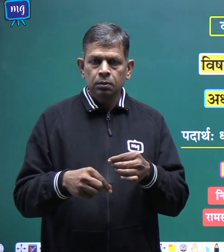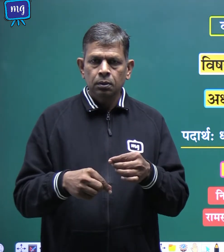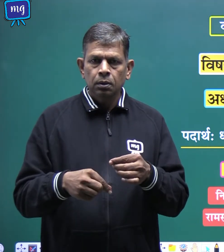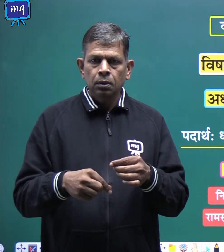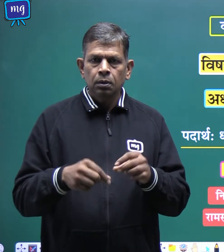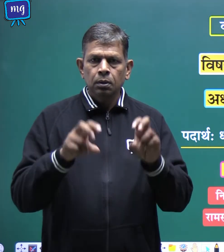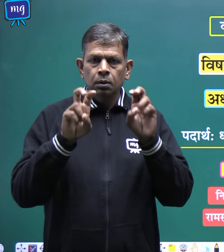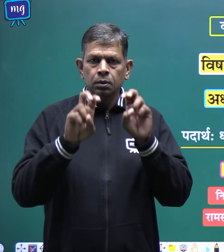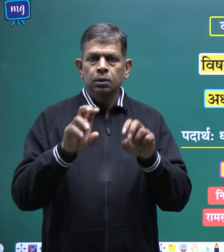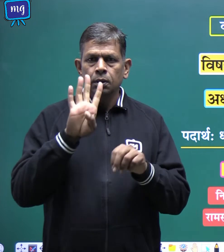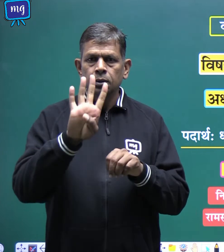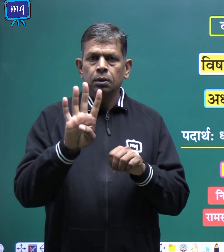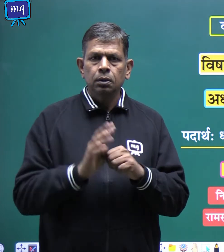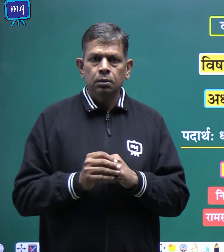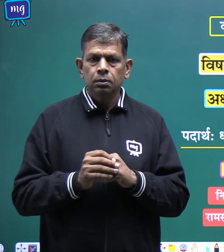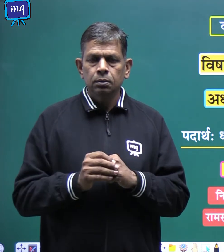अध्याय 4